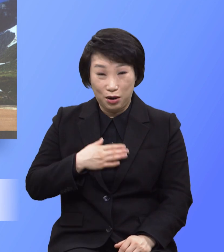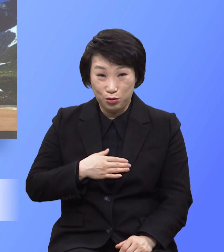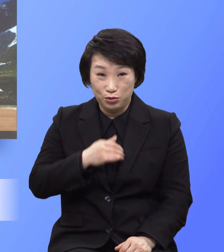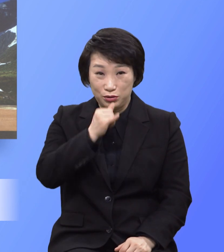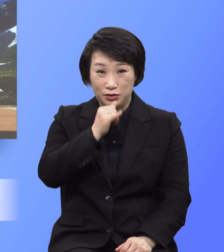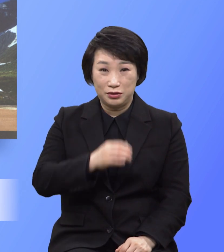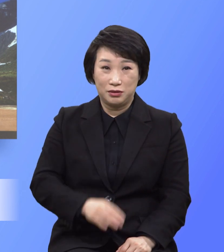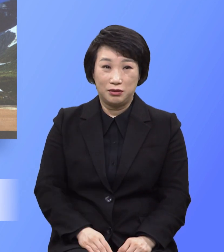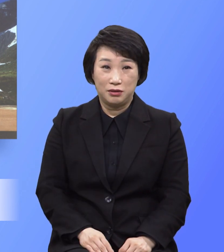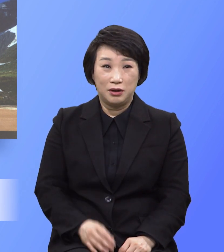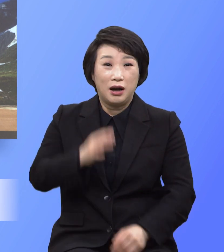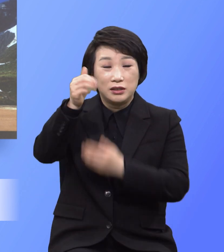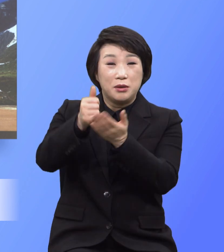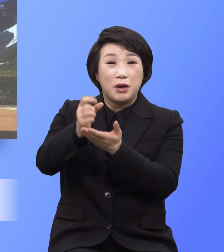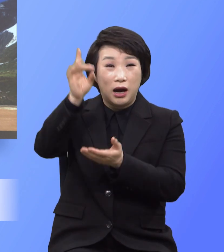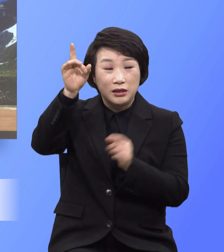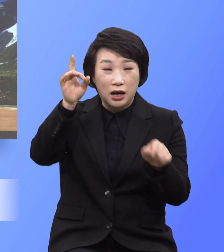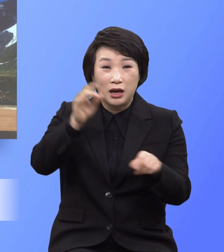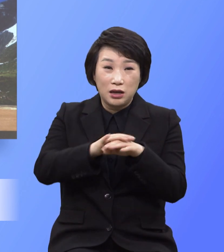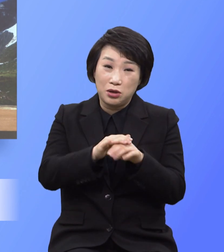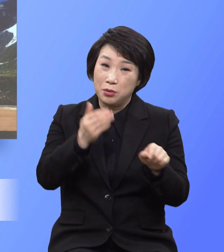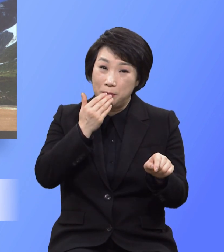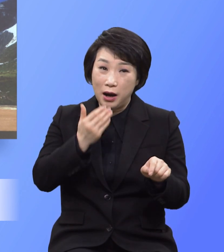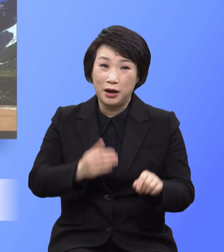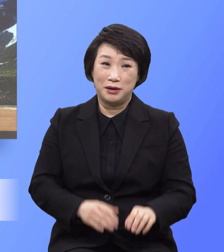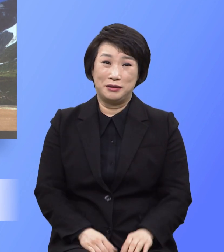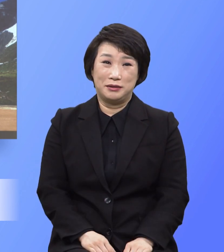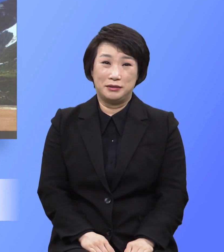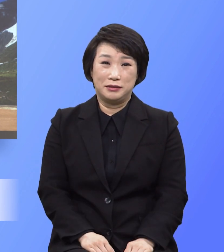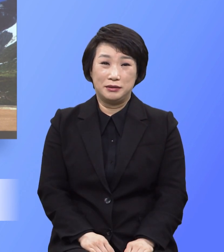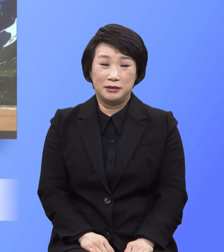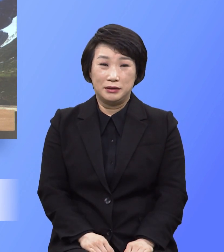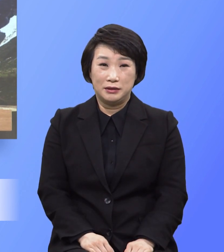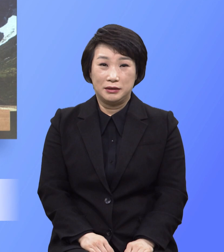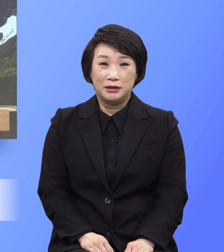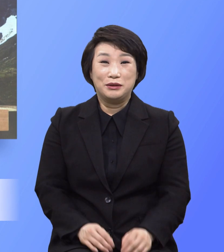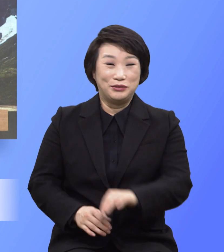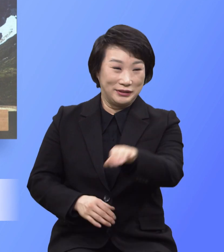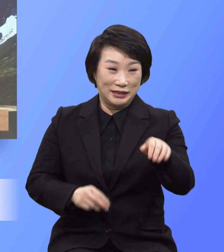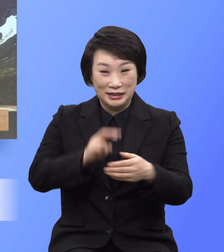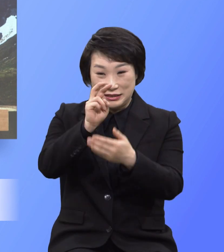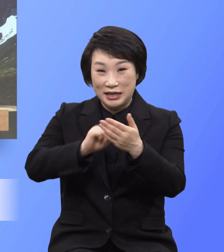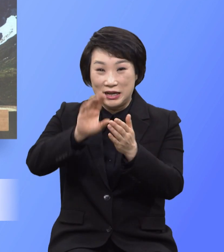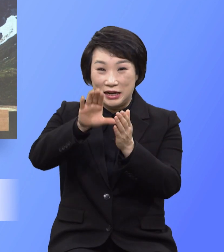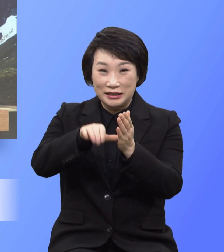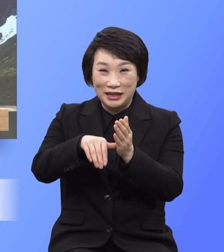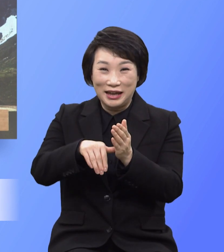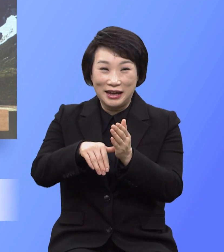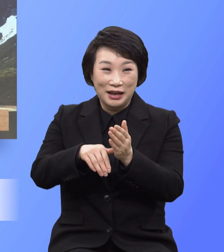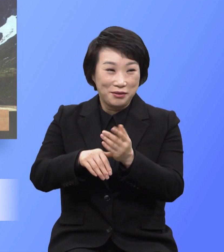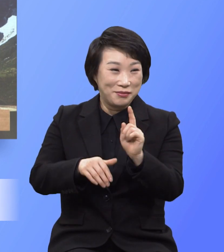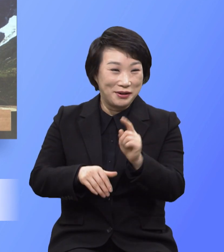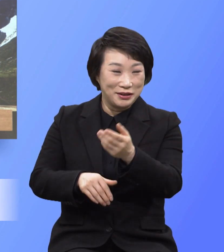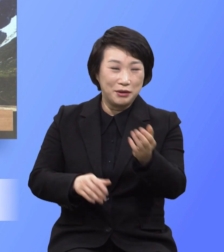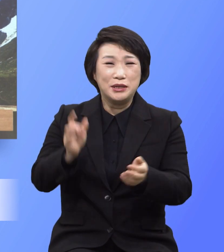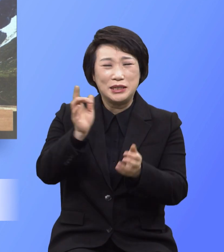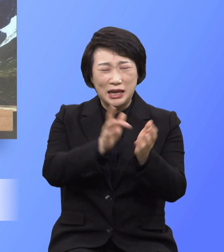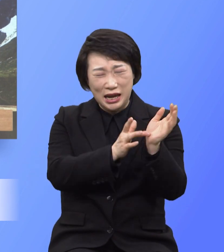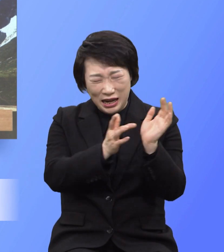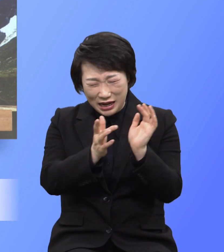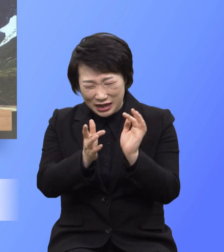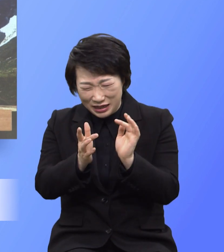아시고, 하나님밖에는 없어. 네, 그래서 찬양할 때 예수